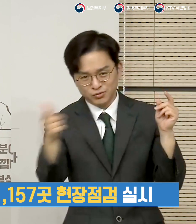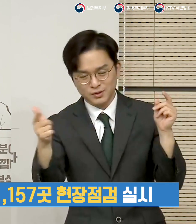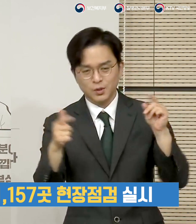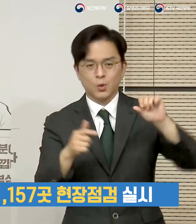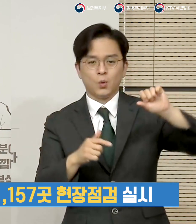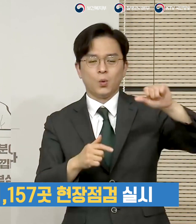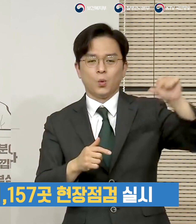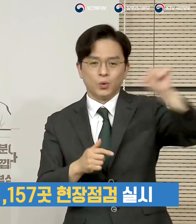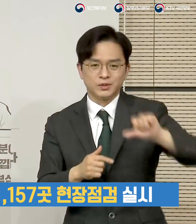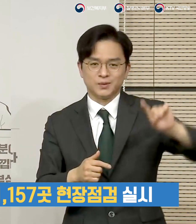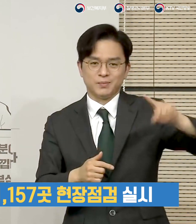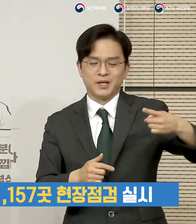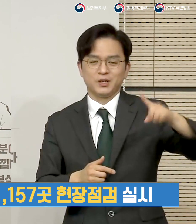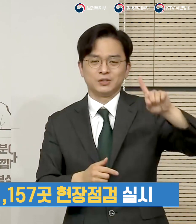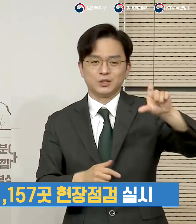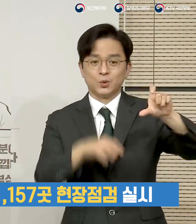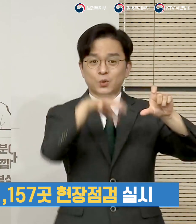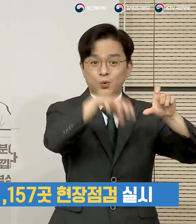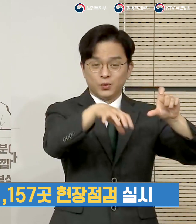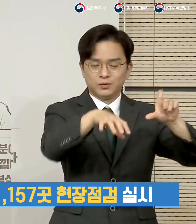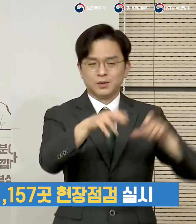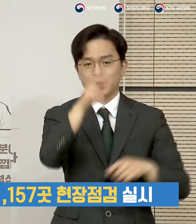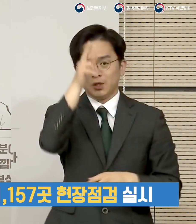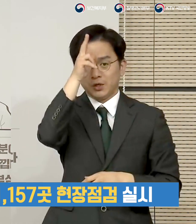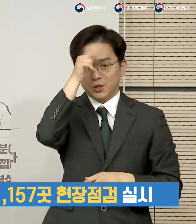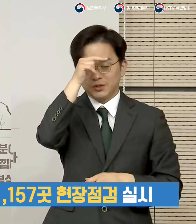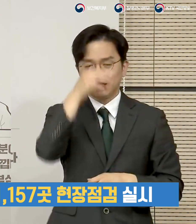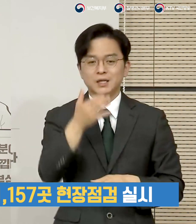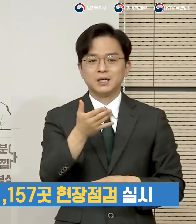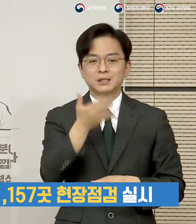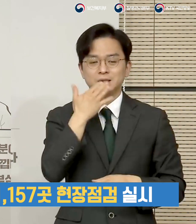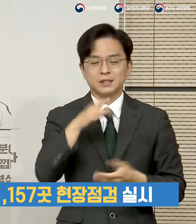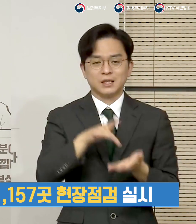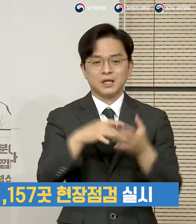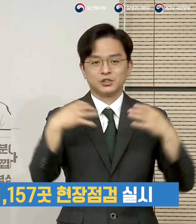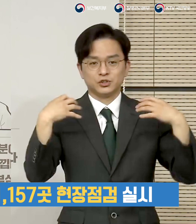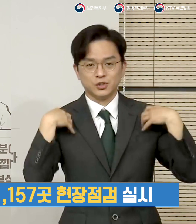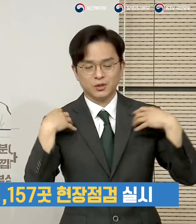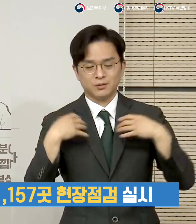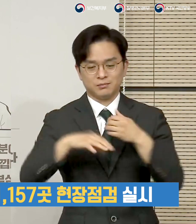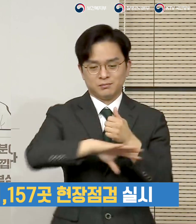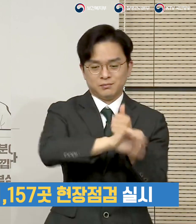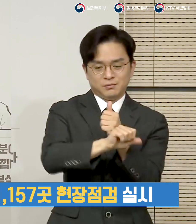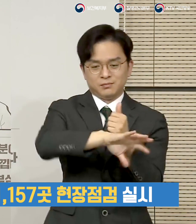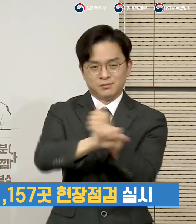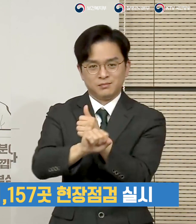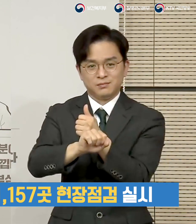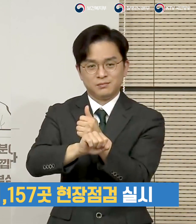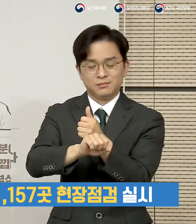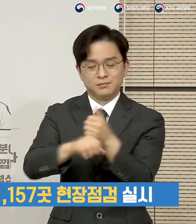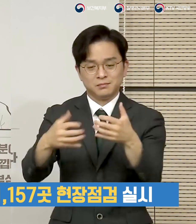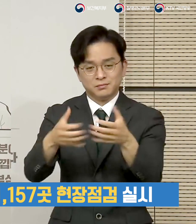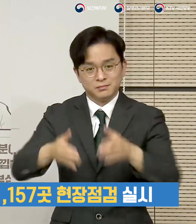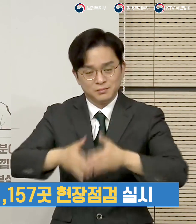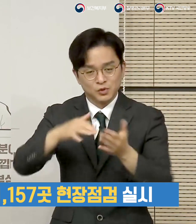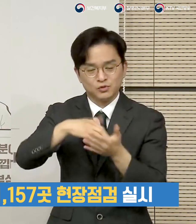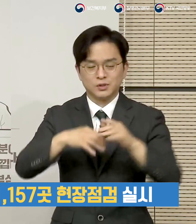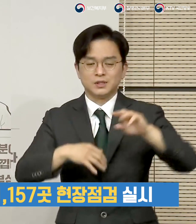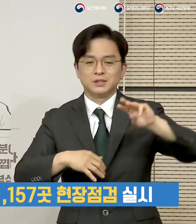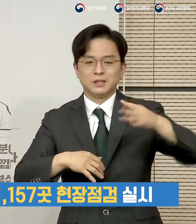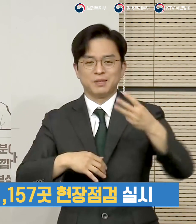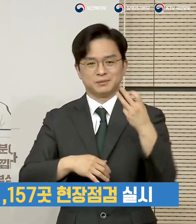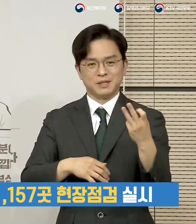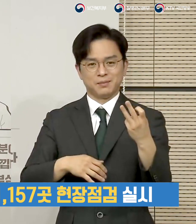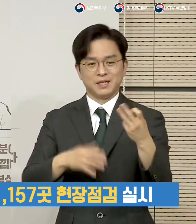5,115군데에 대한 지자체, 경찰, 식약처 등 131개 특별점검반이 합동점검을 실시하였고